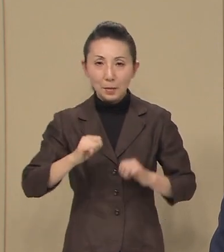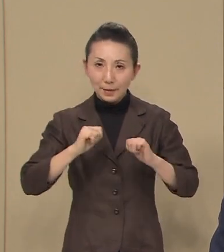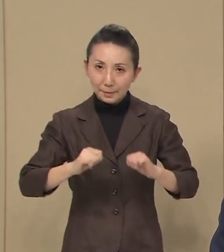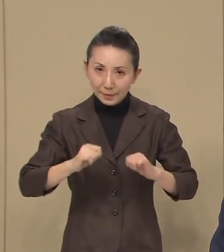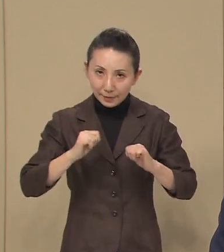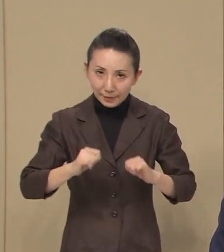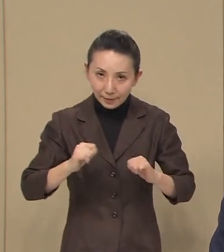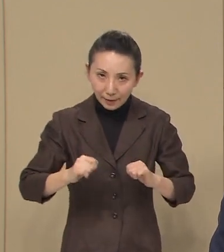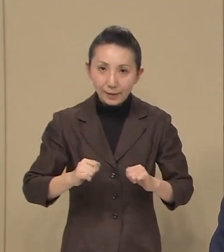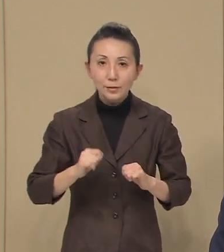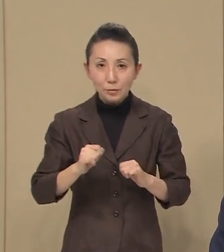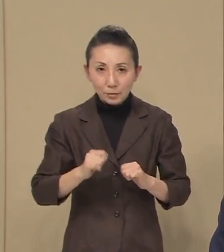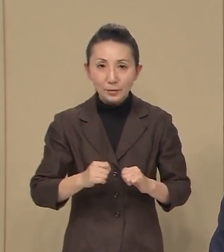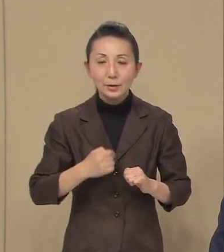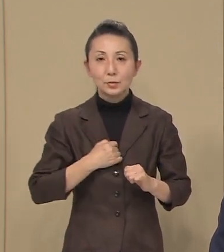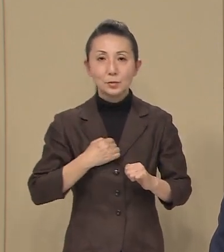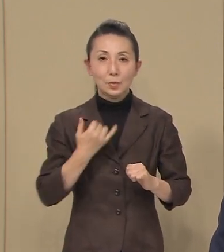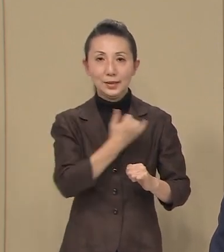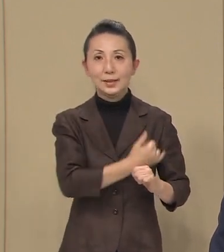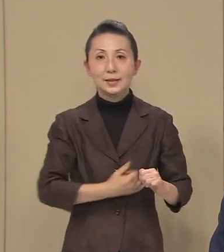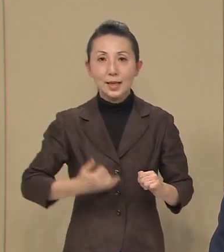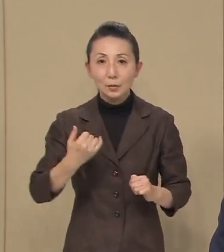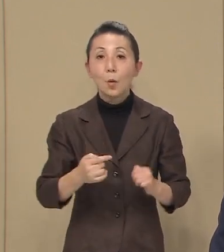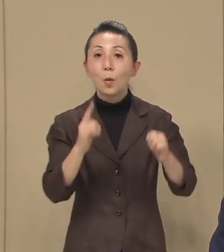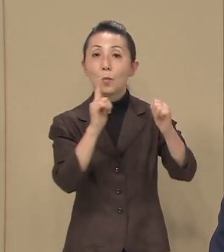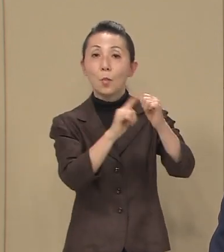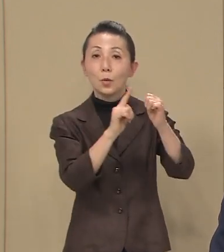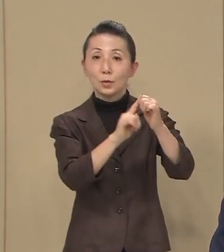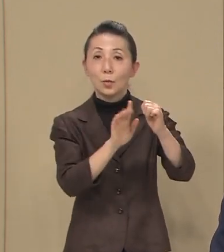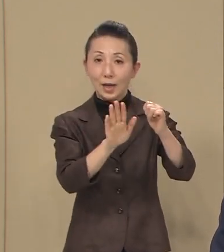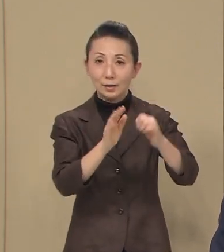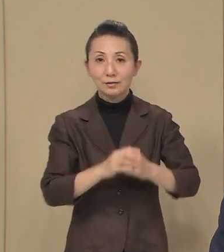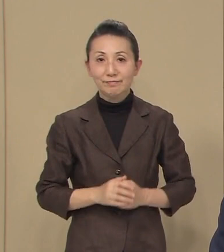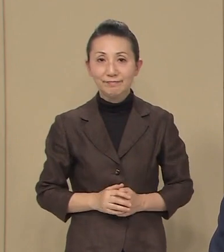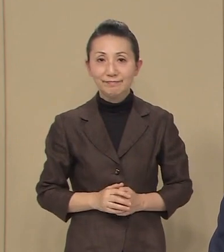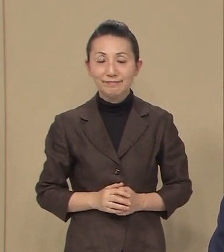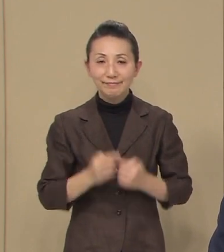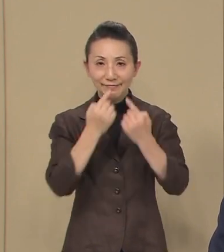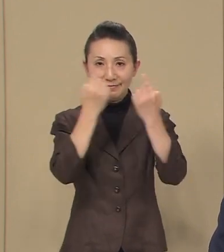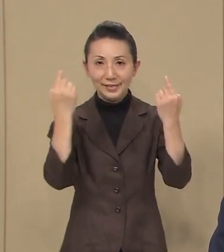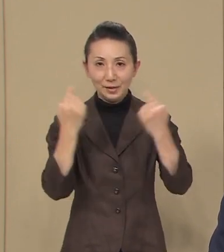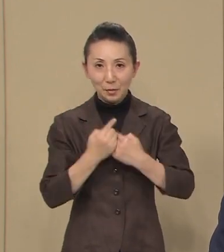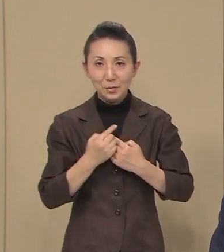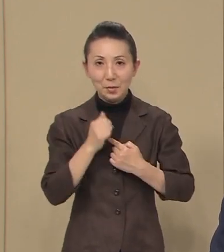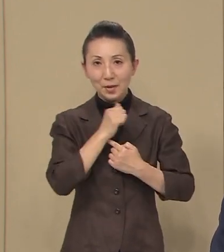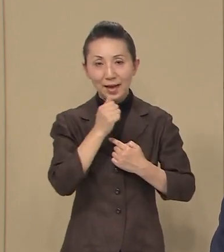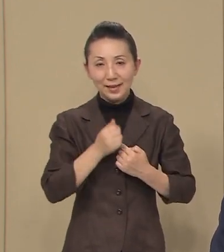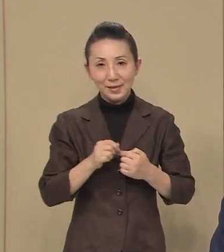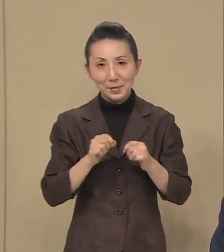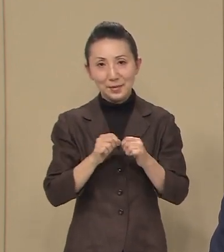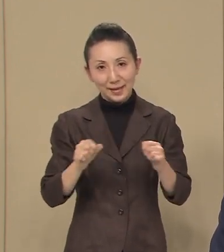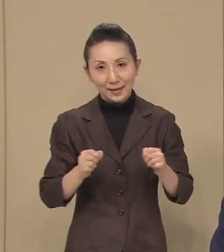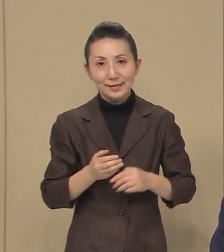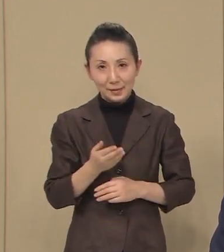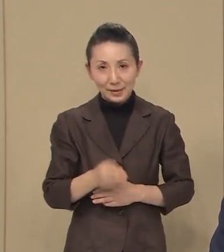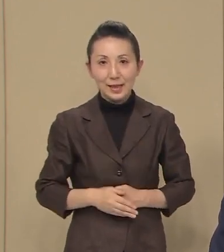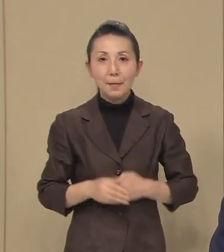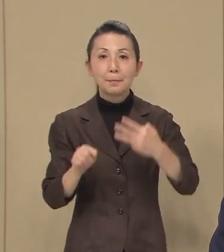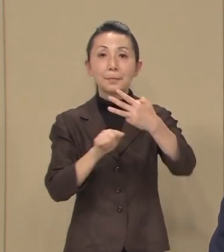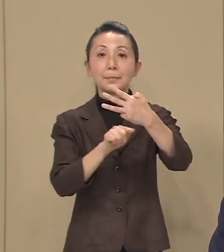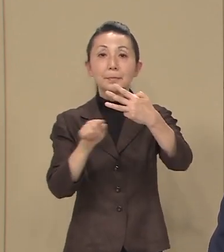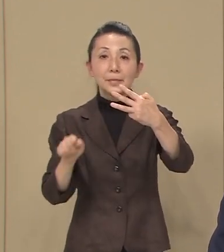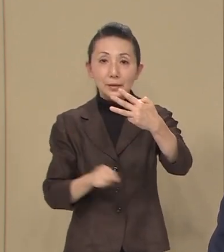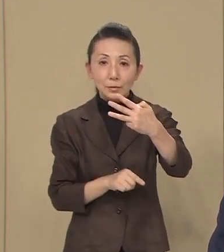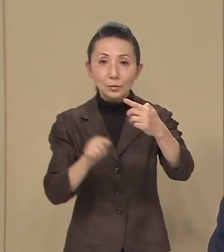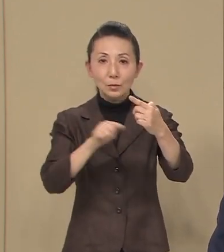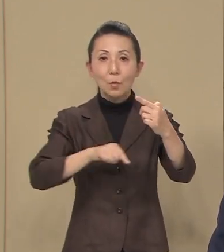を私の元を通しておりますちょっと自己紹介が長くなりましたけど3つの公約についてお